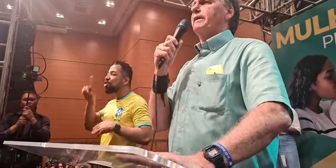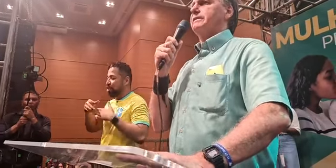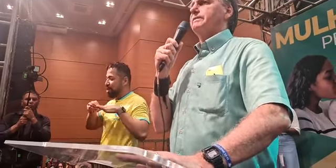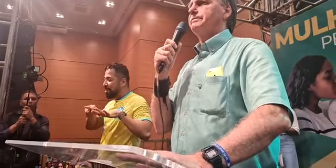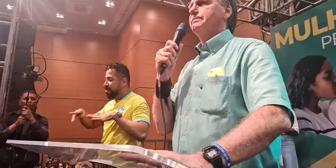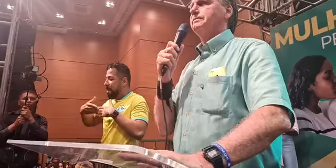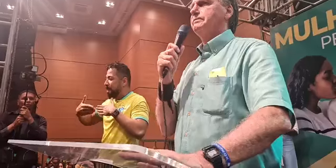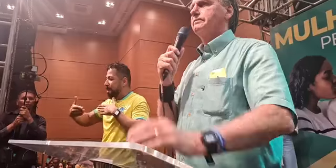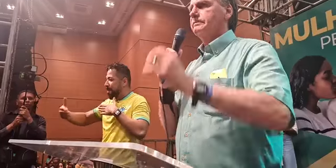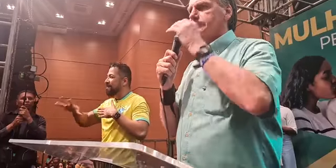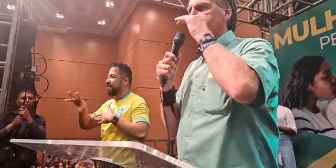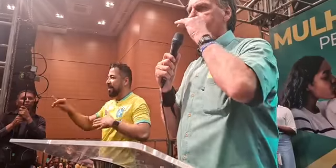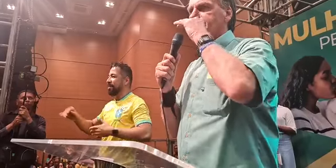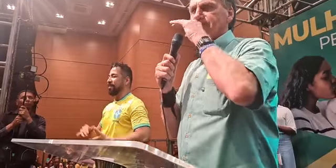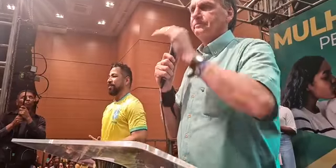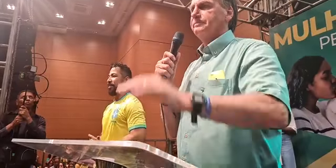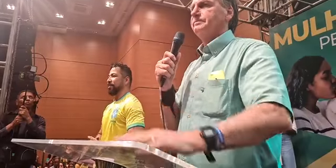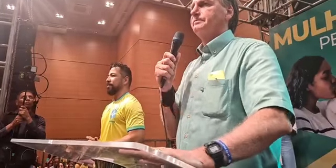pela frente.